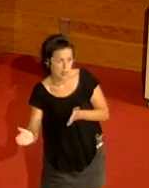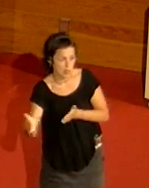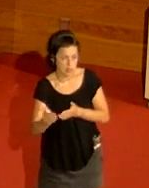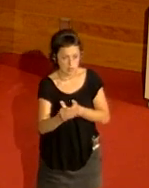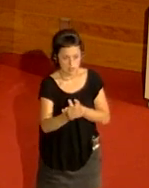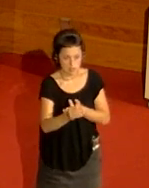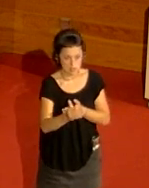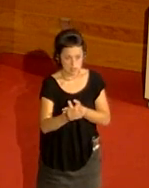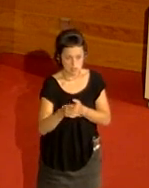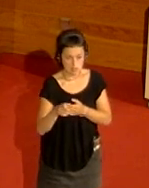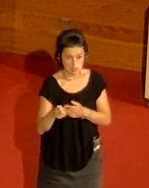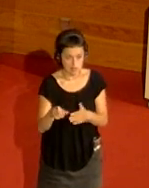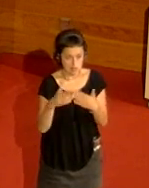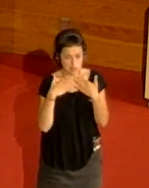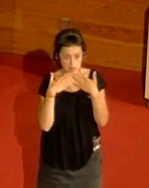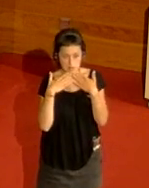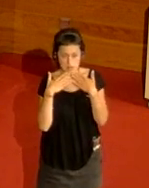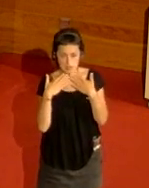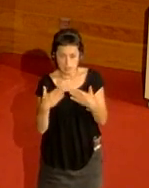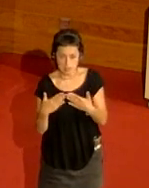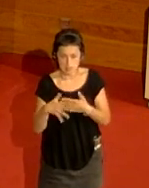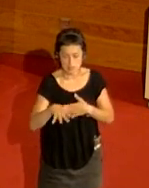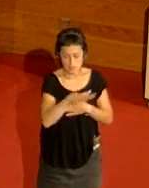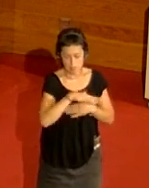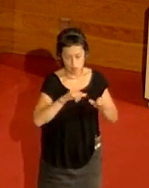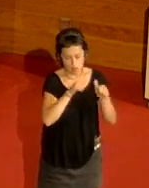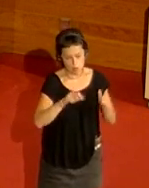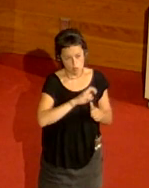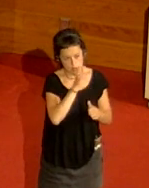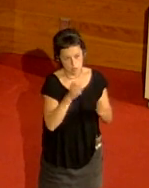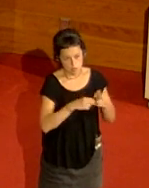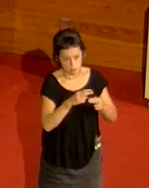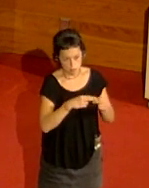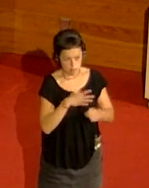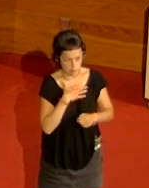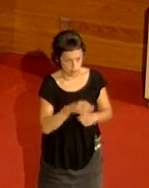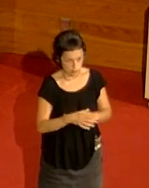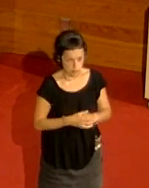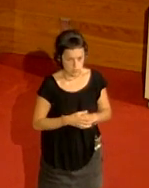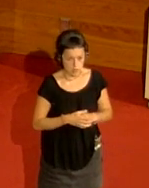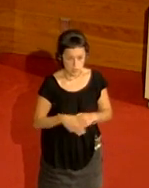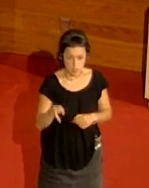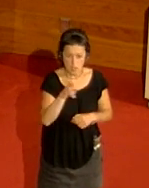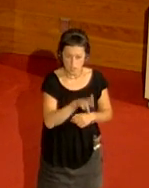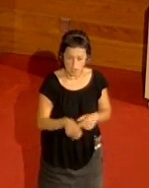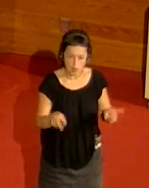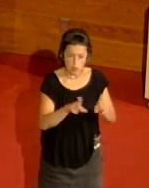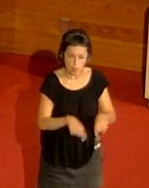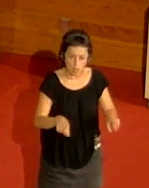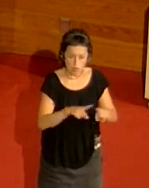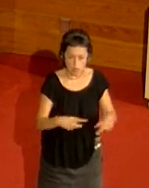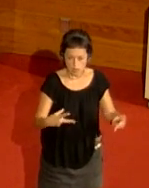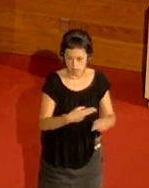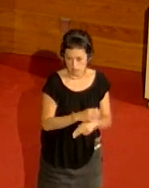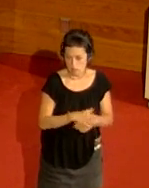a construir ese espacio de otra manera evitar esa repetición de lo siempre igual y ahora si buscáis